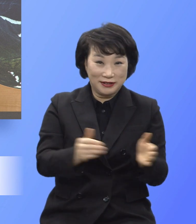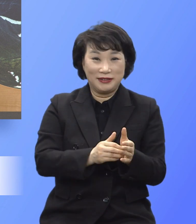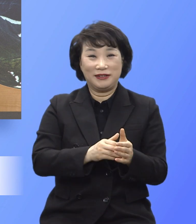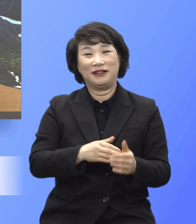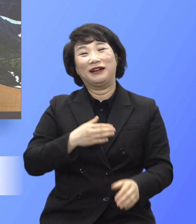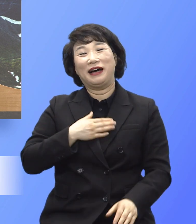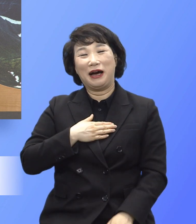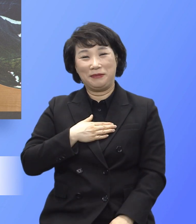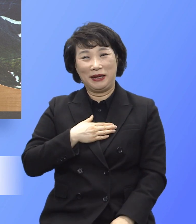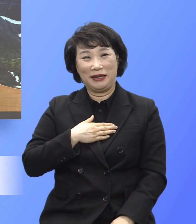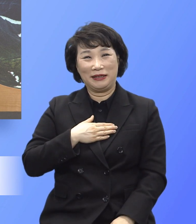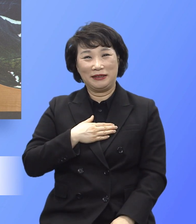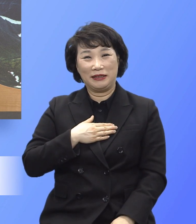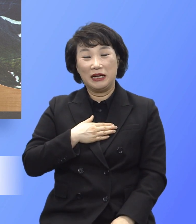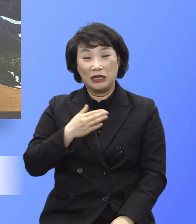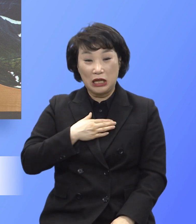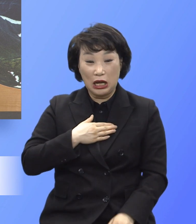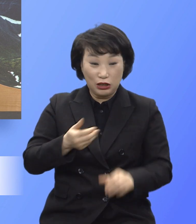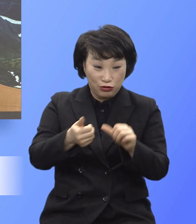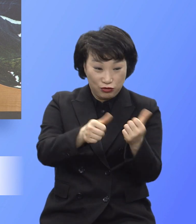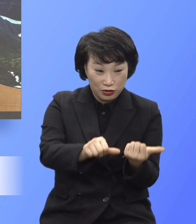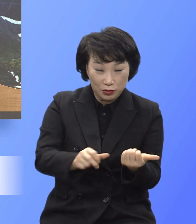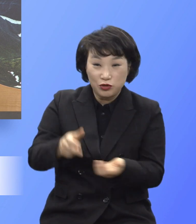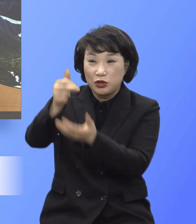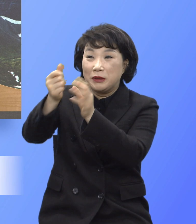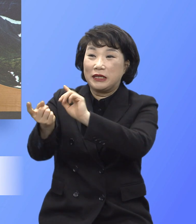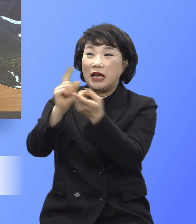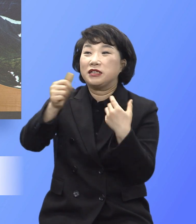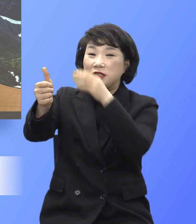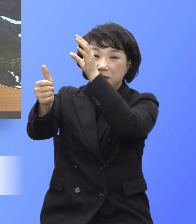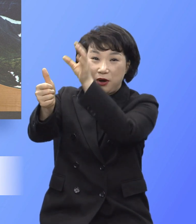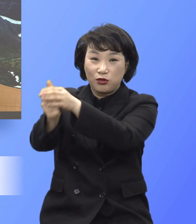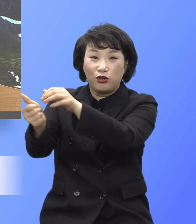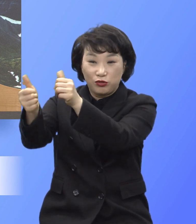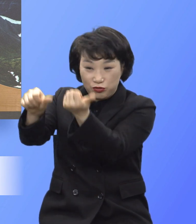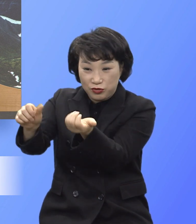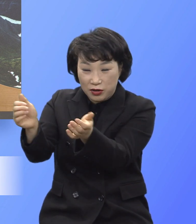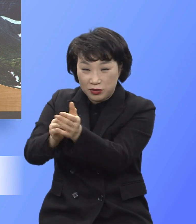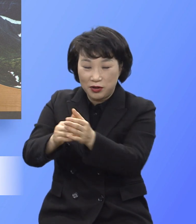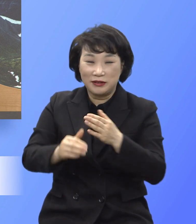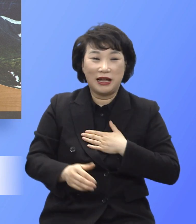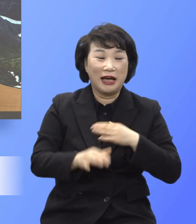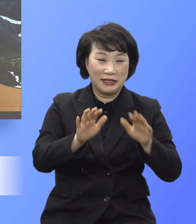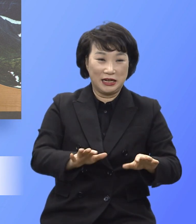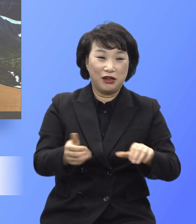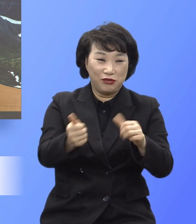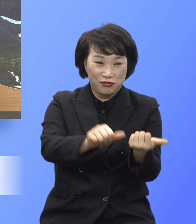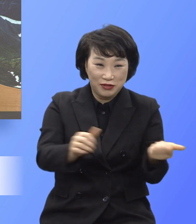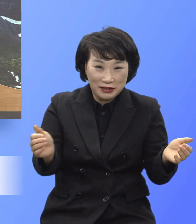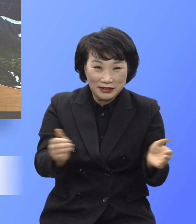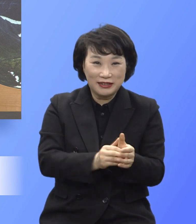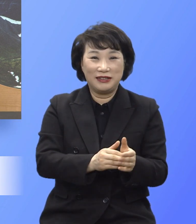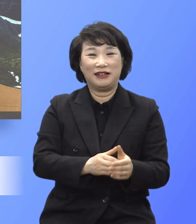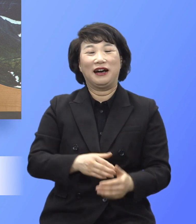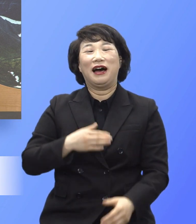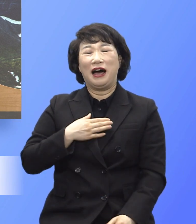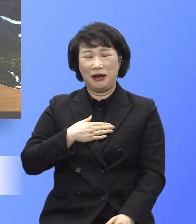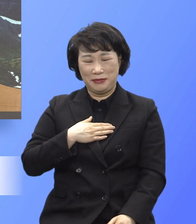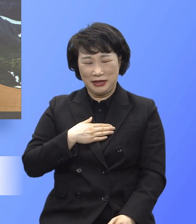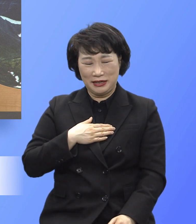이 말입니다. 내 죽음 주님이 대신 짊어지고 죽으셨으니 나는 죽을 이유가